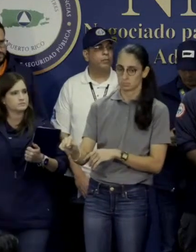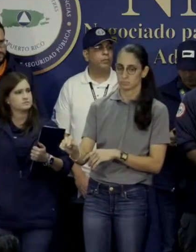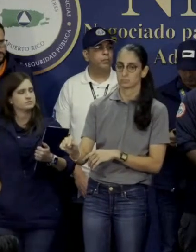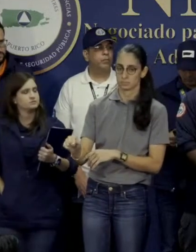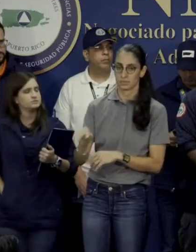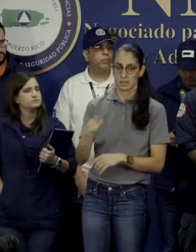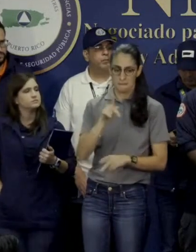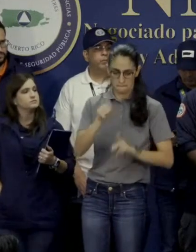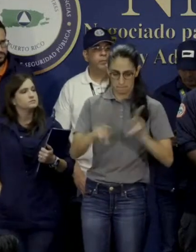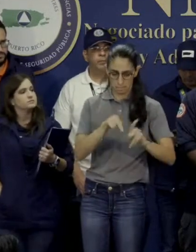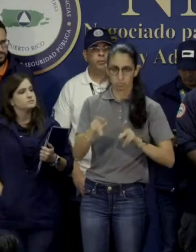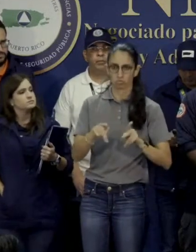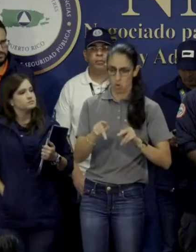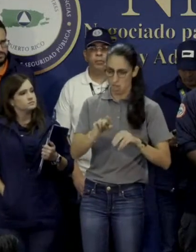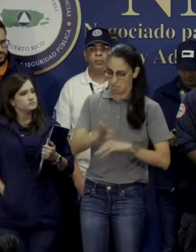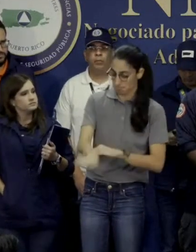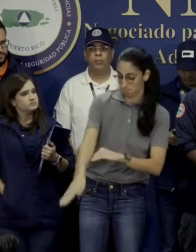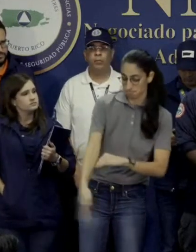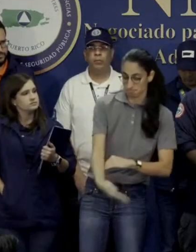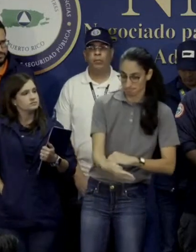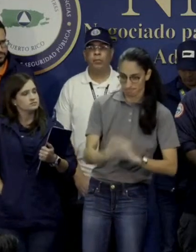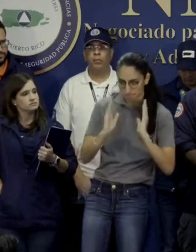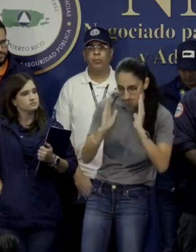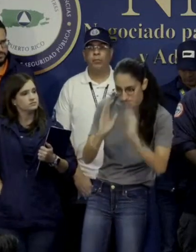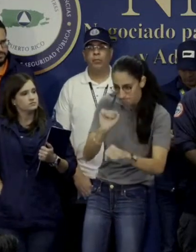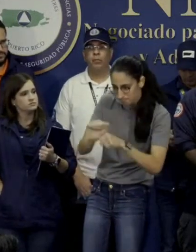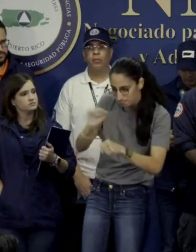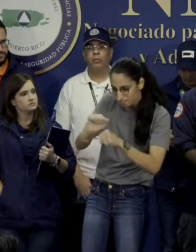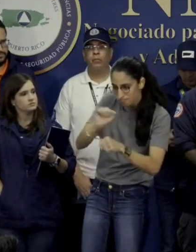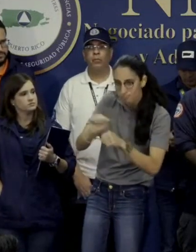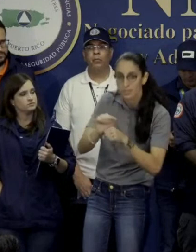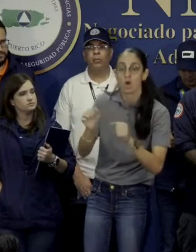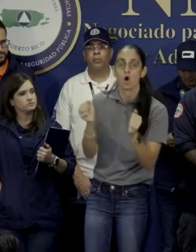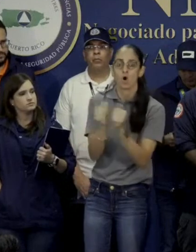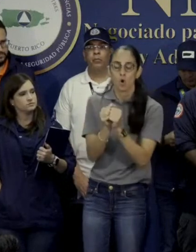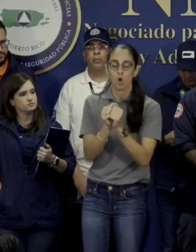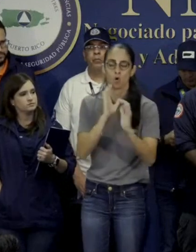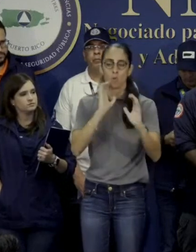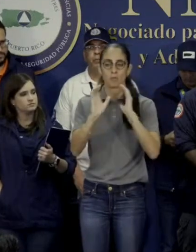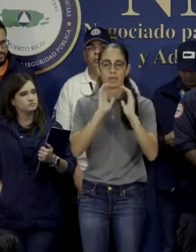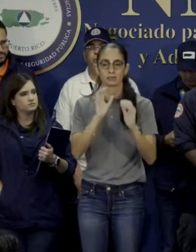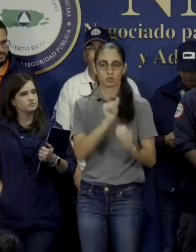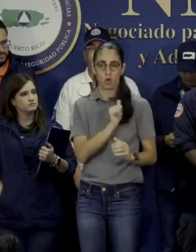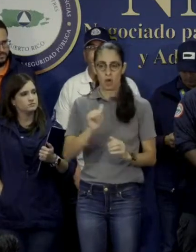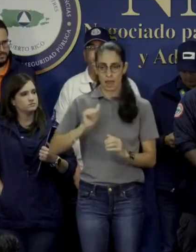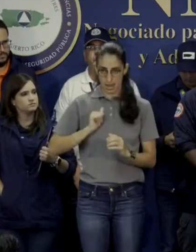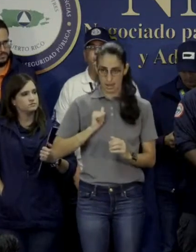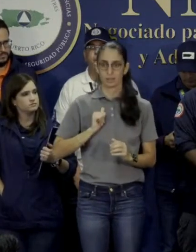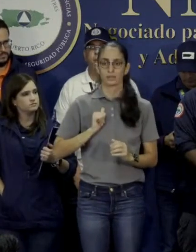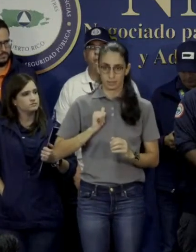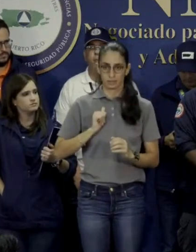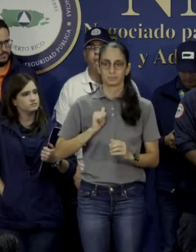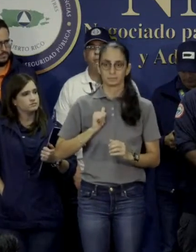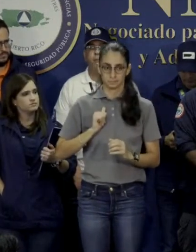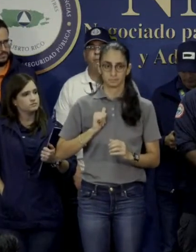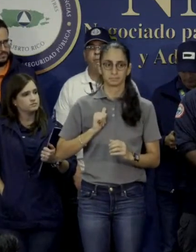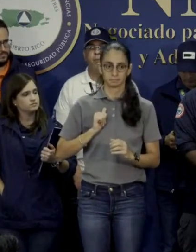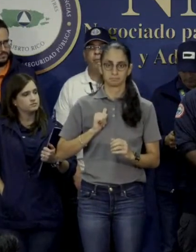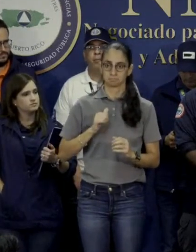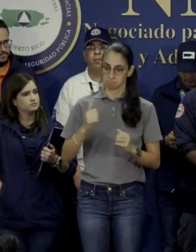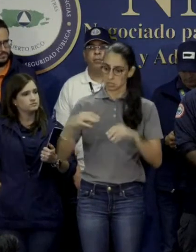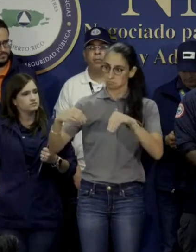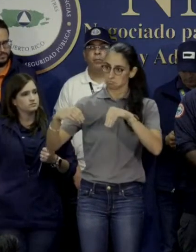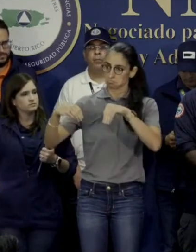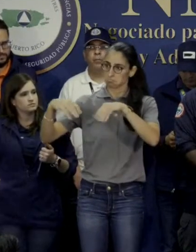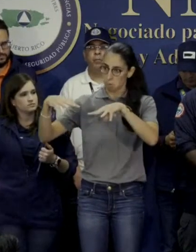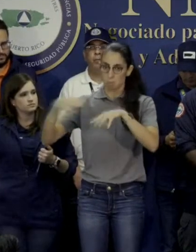Nuestro personal estaba toda la madrugada allí. Estuvimos en comunicación con el alcalde. Luma en el día de hoy iluminó